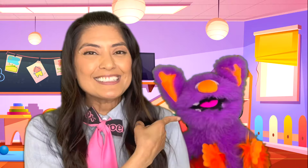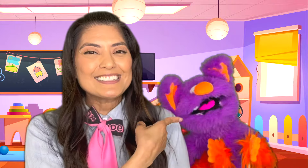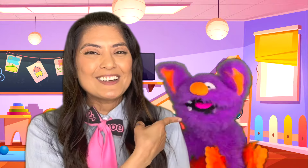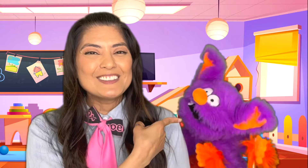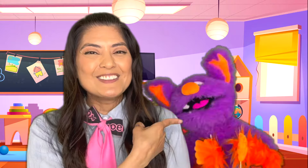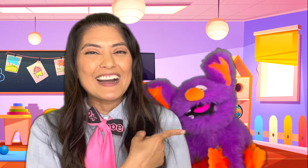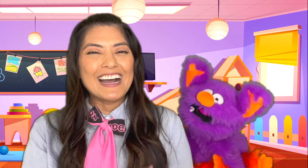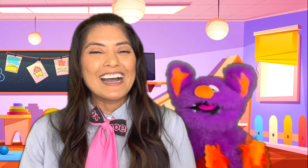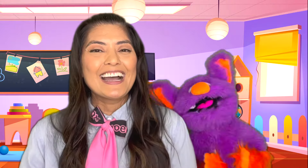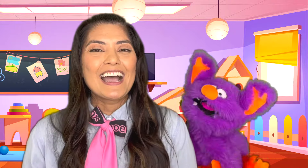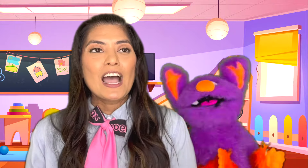Aquí está Uva.